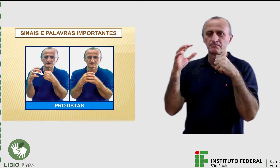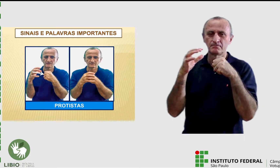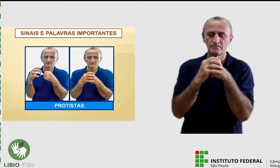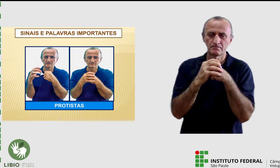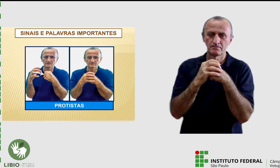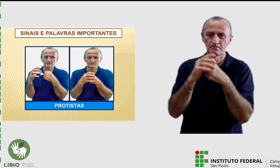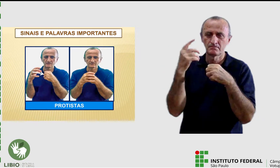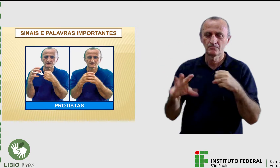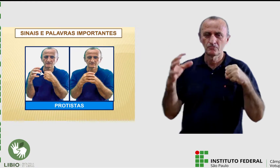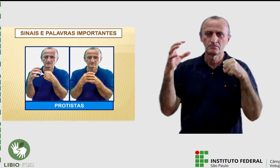Protistas, protistas.